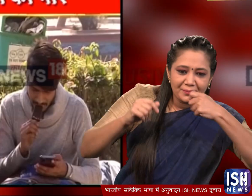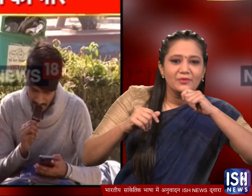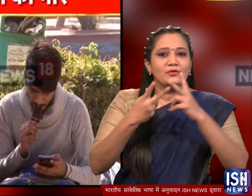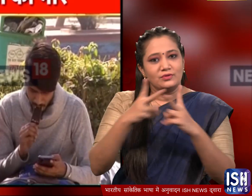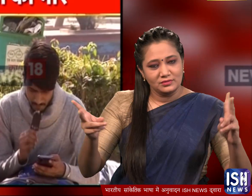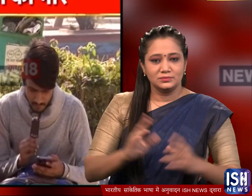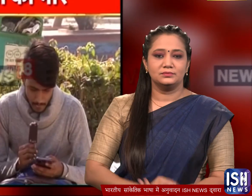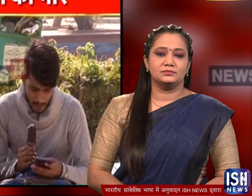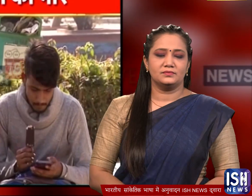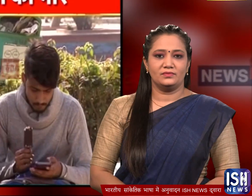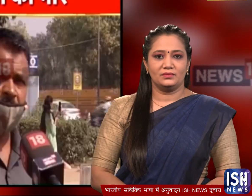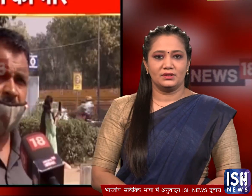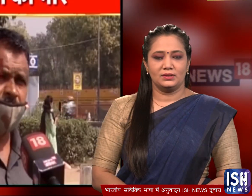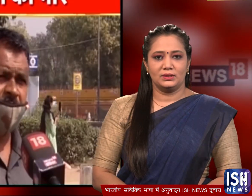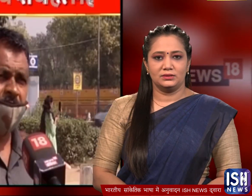देखा जाने लगा।